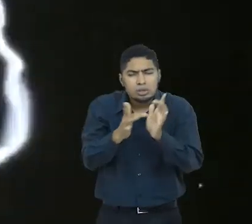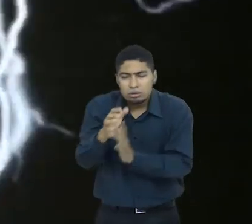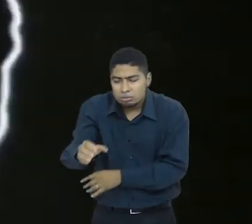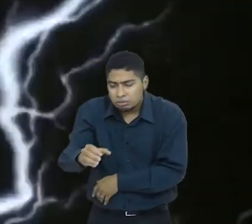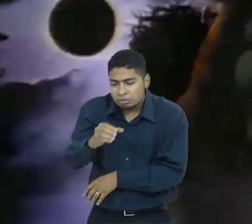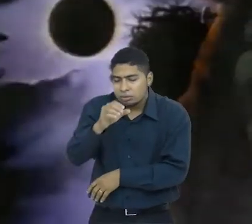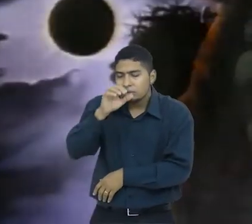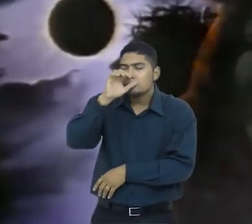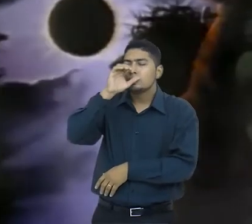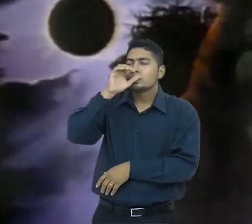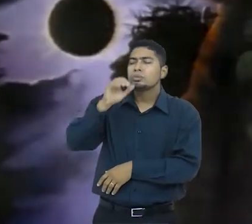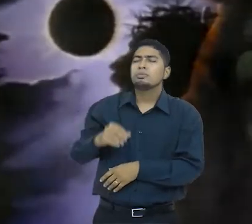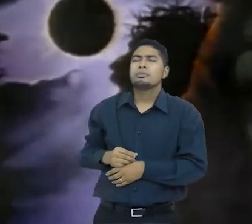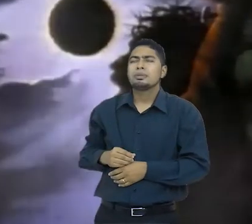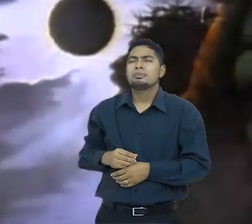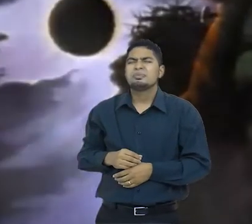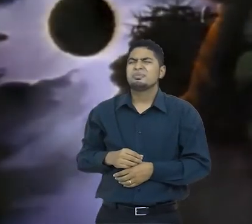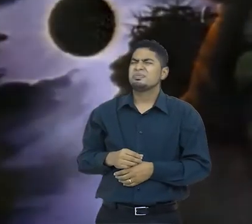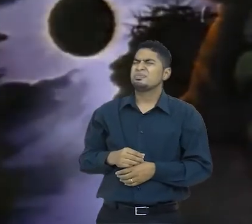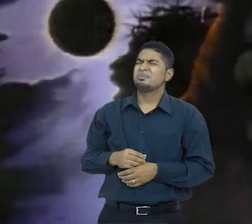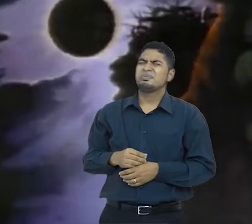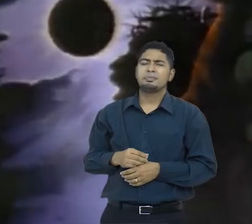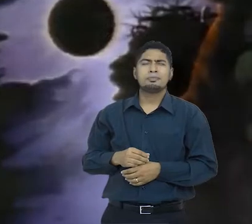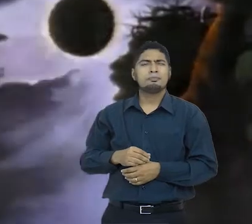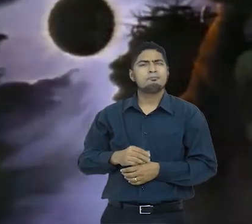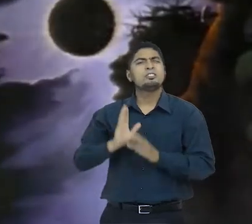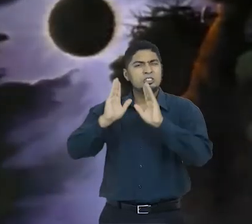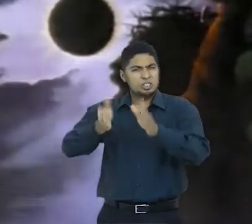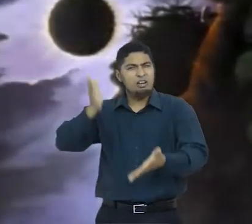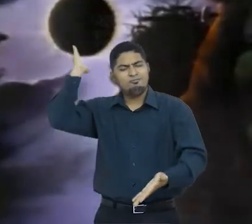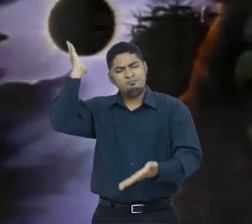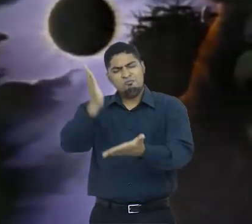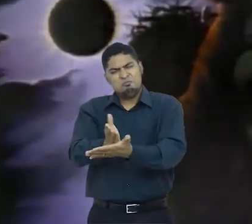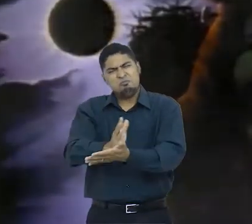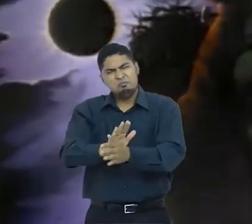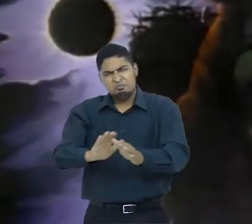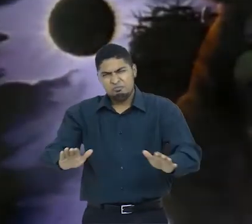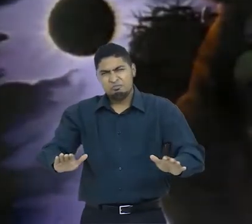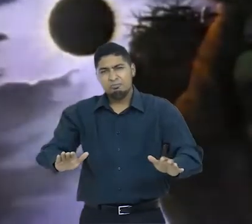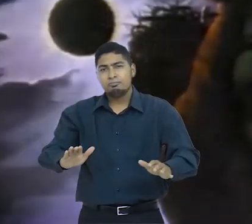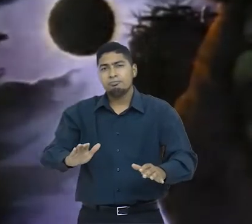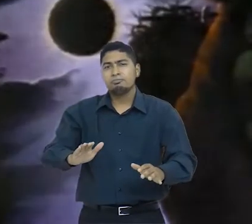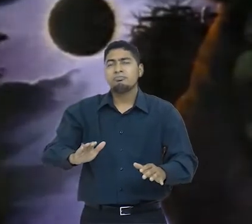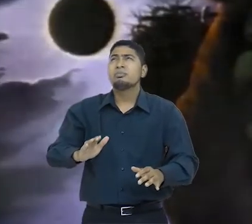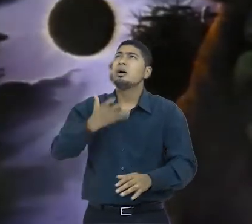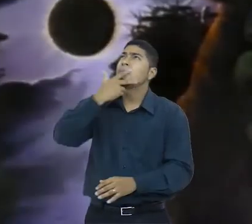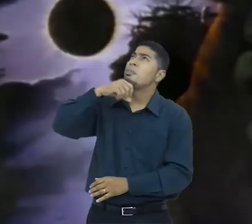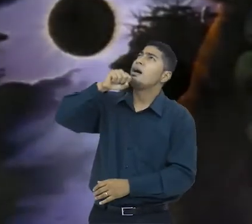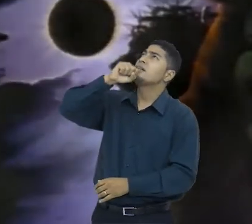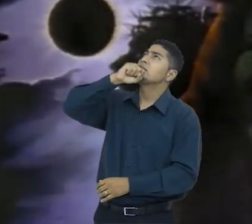experimentou um pouco do vinagre e exclamou: Está consumado. Pai, em